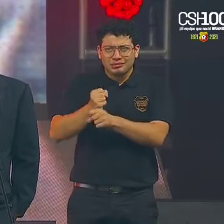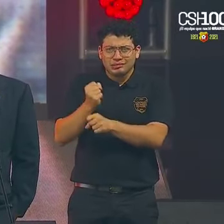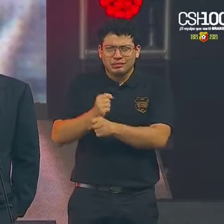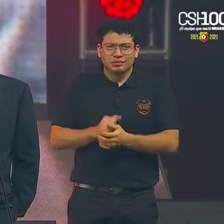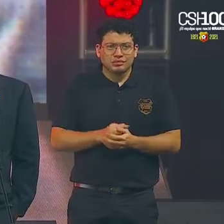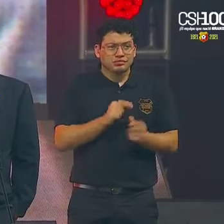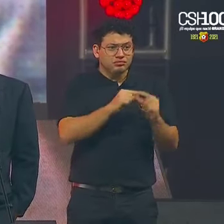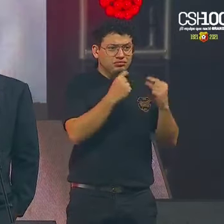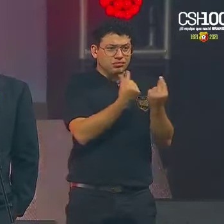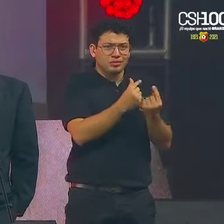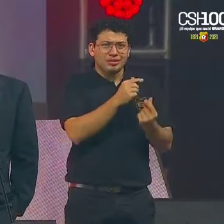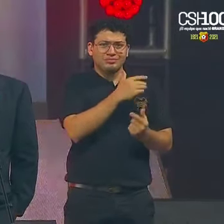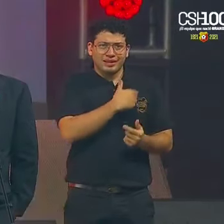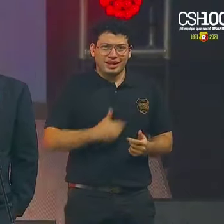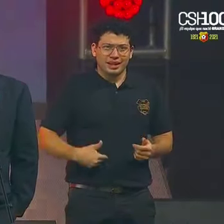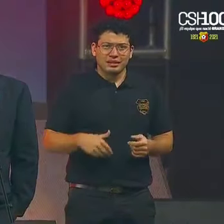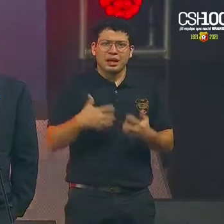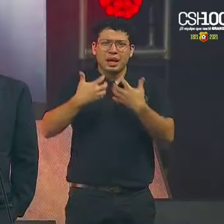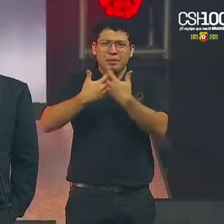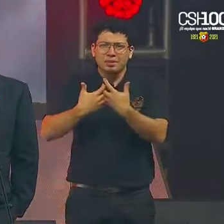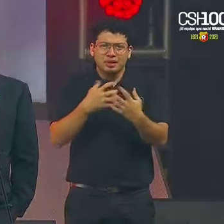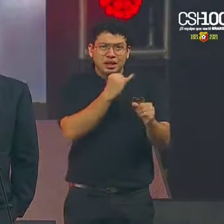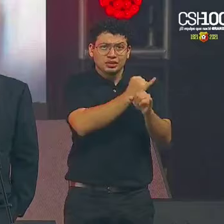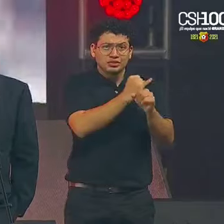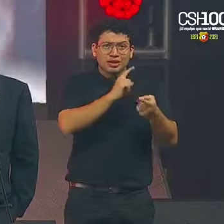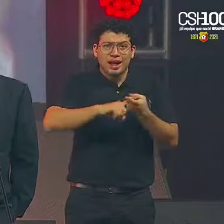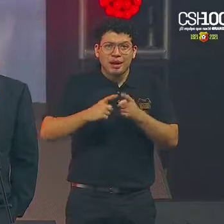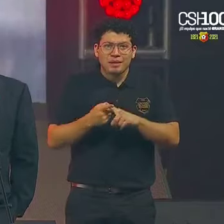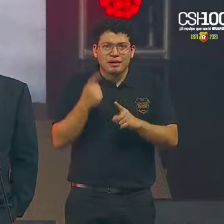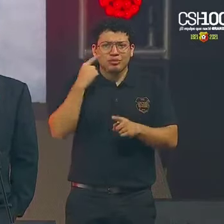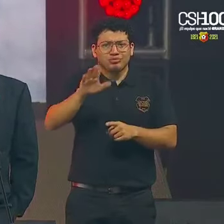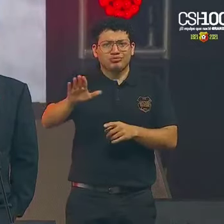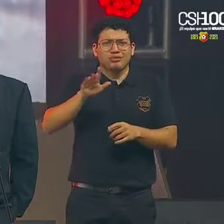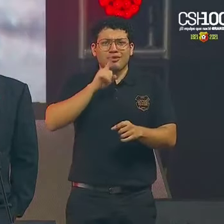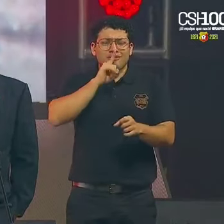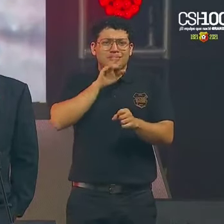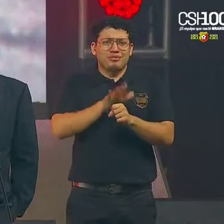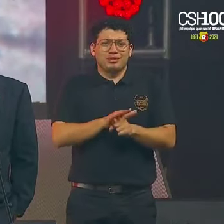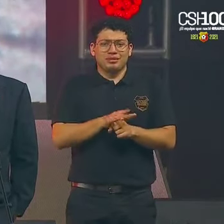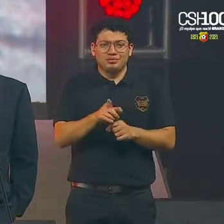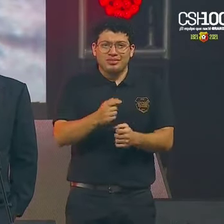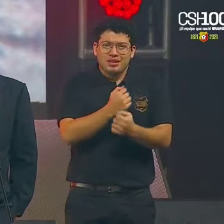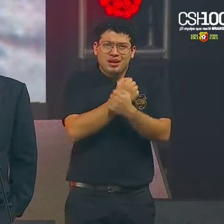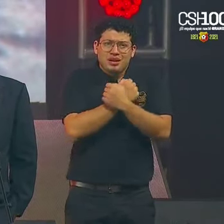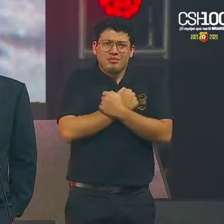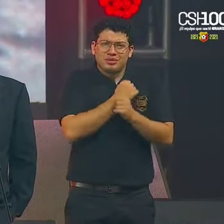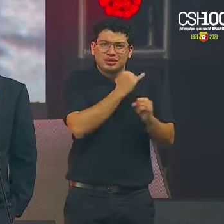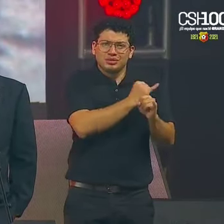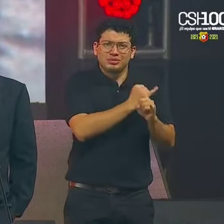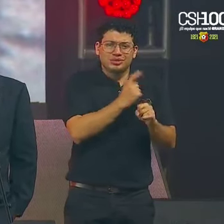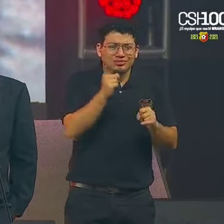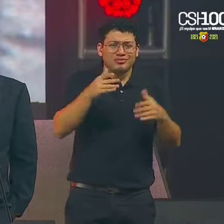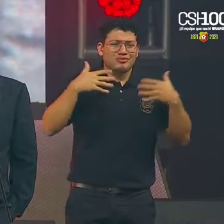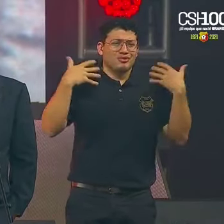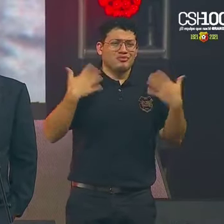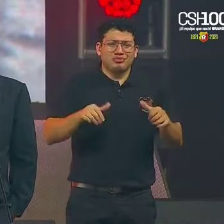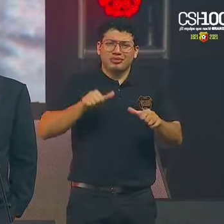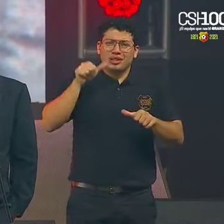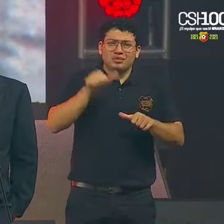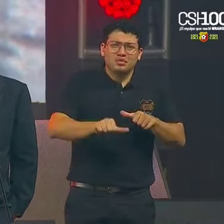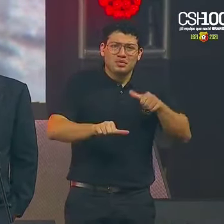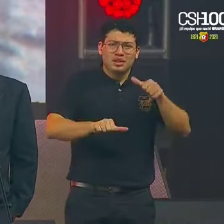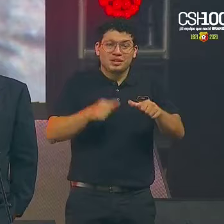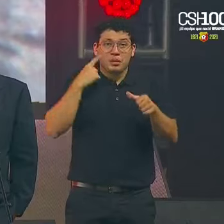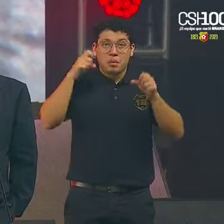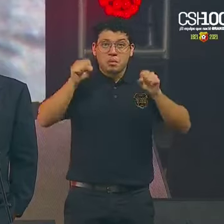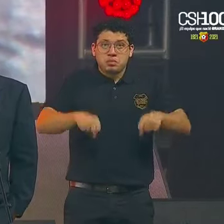a empresas e instituciones amigas, por su compromiso, por su amor por la institución y por el gran esfuerzo para hacer